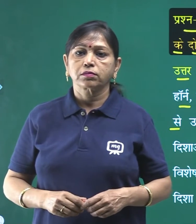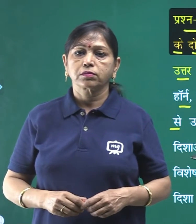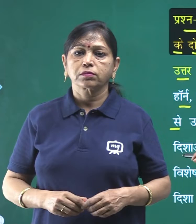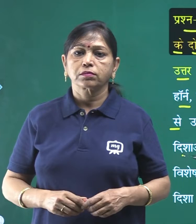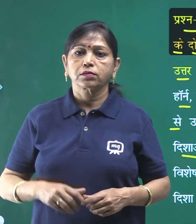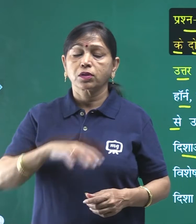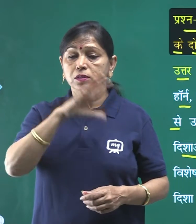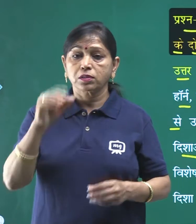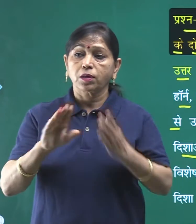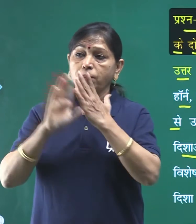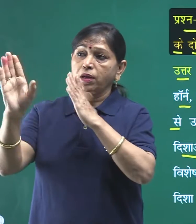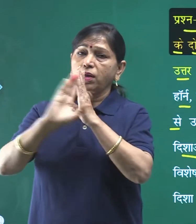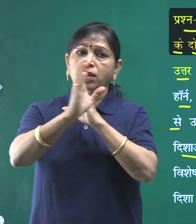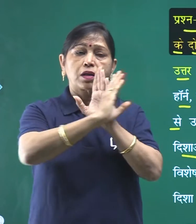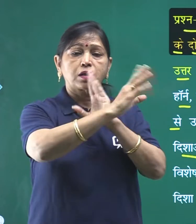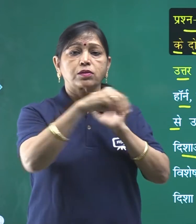सभी दिशाओं में